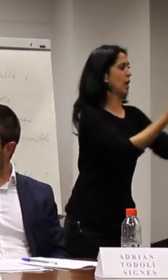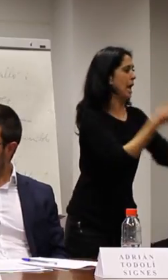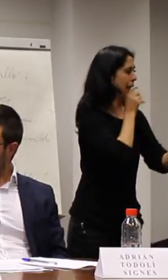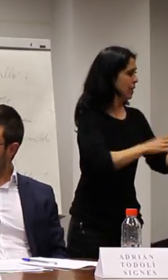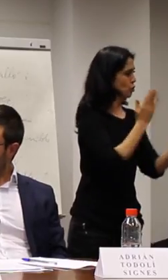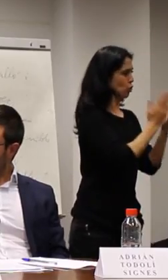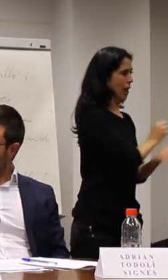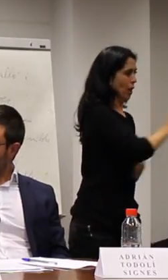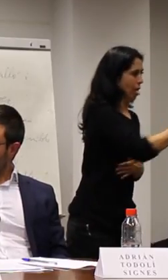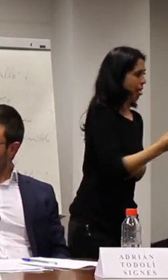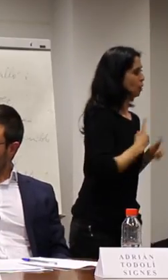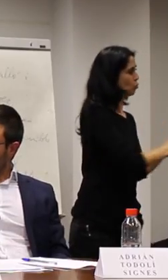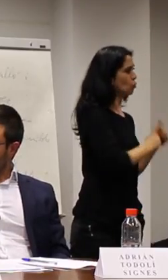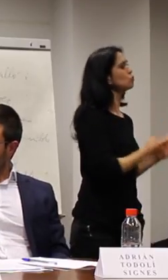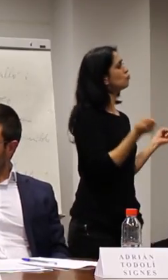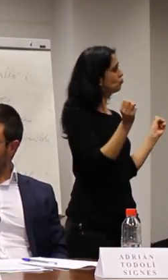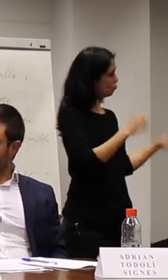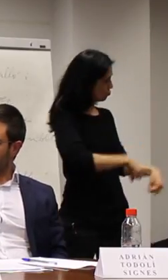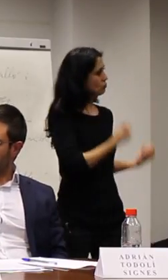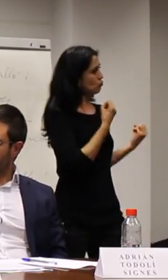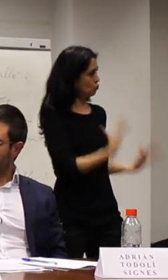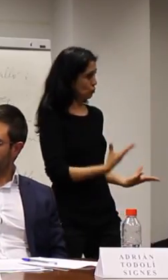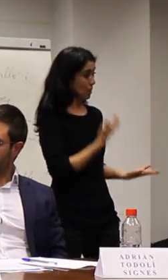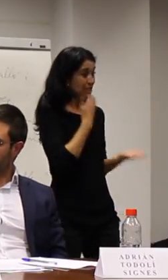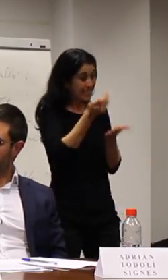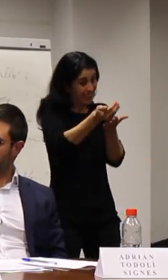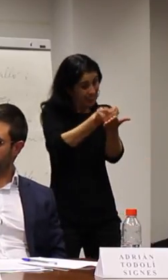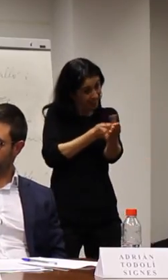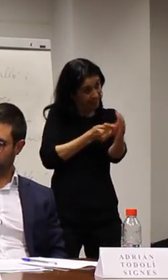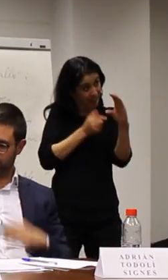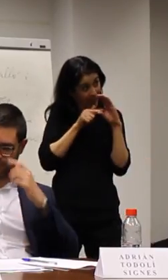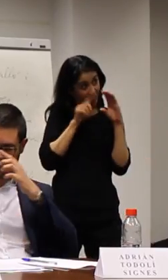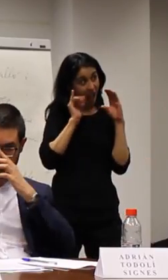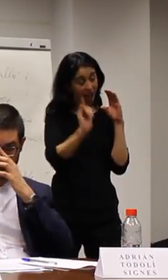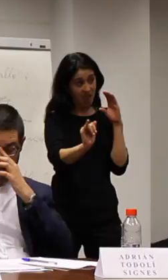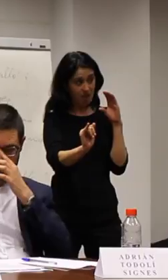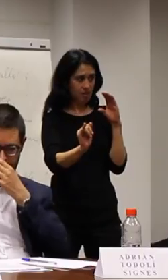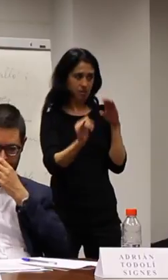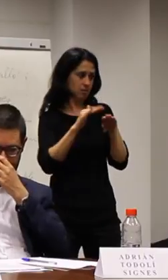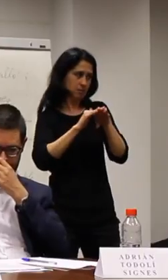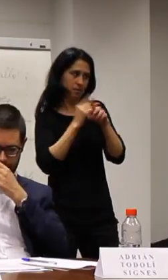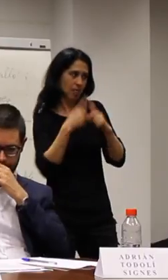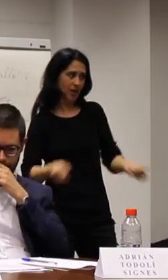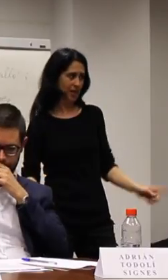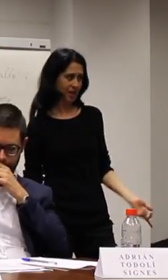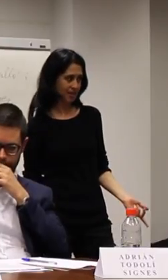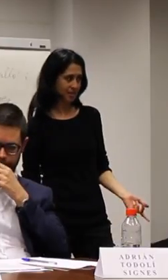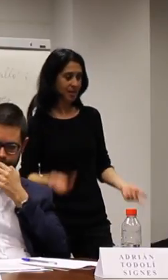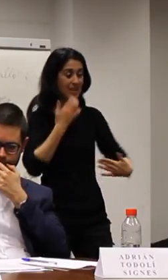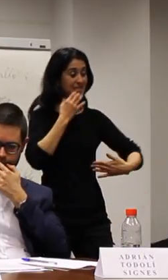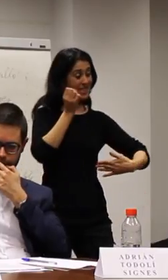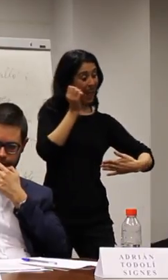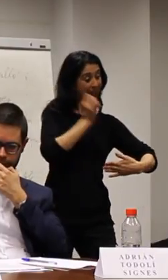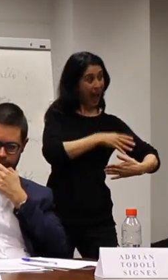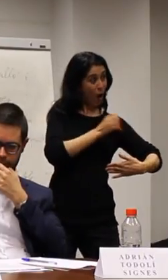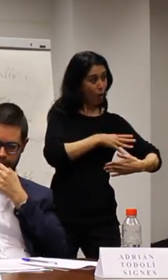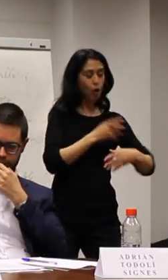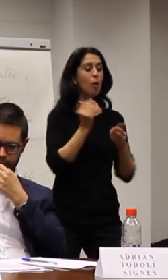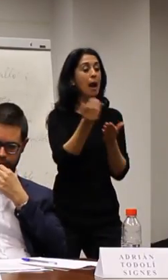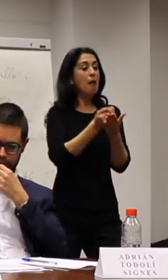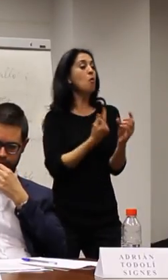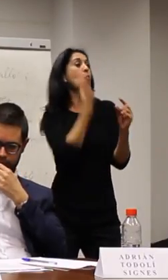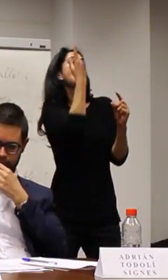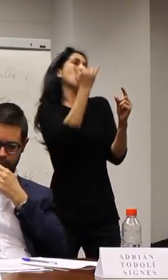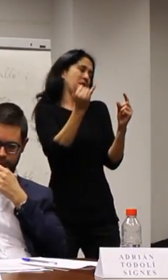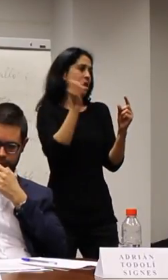ahí ánimo de lucro? No. Pero en cuanto hay ánimo de lucro, está claro. Y en cuanto uno ese ahorro lo convierte en habitual, se convierte en